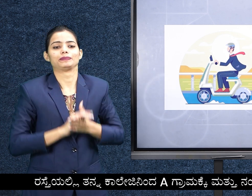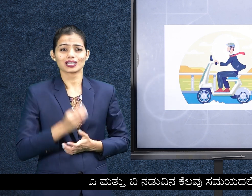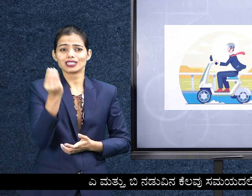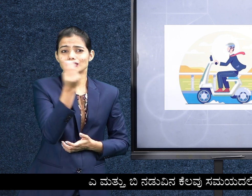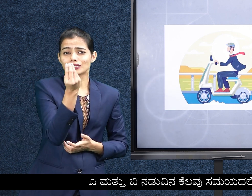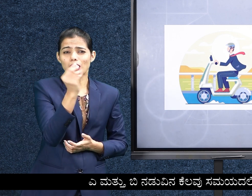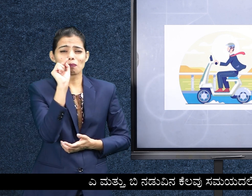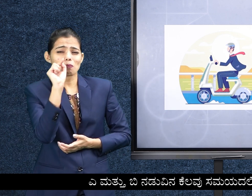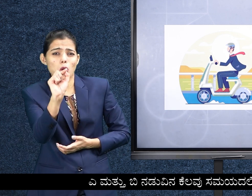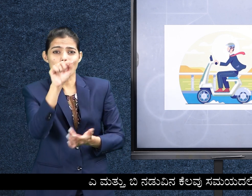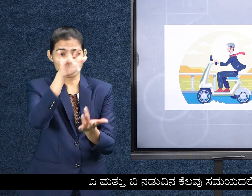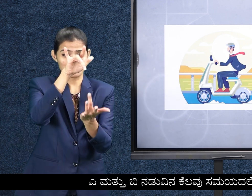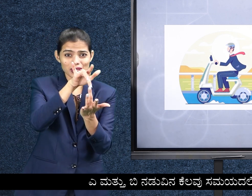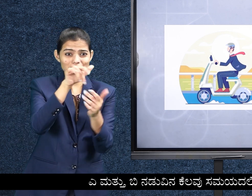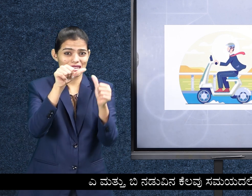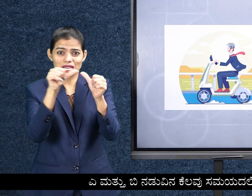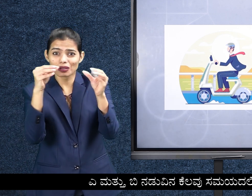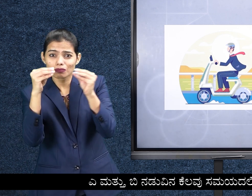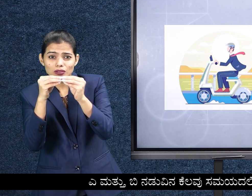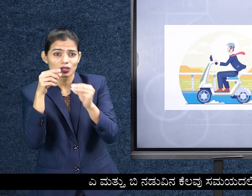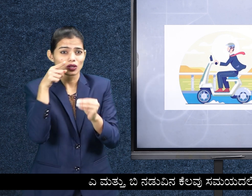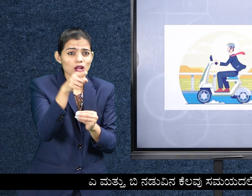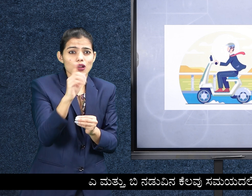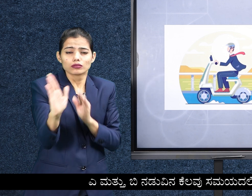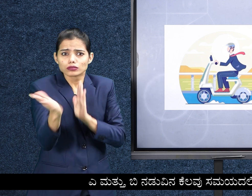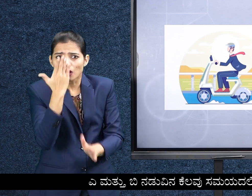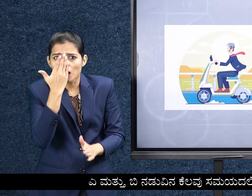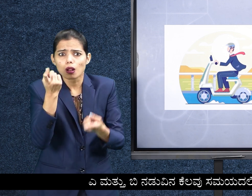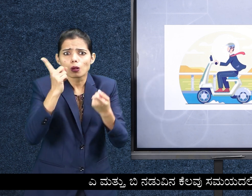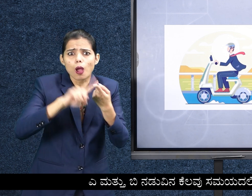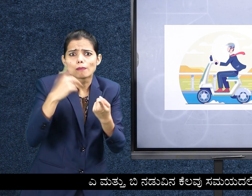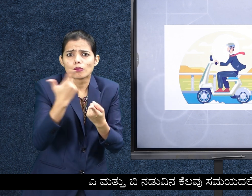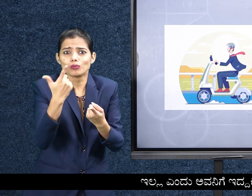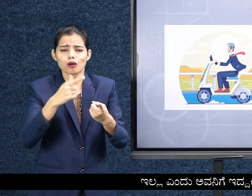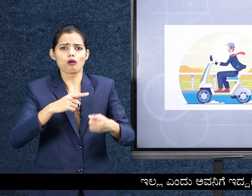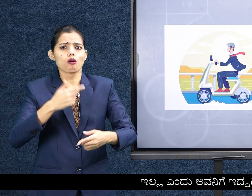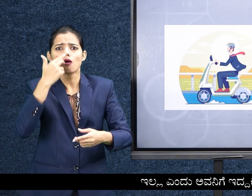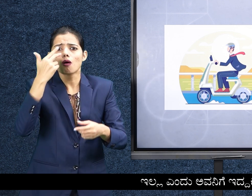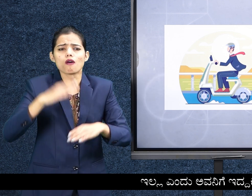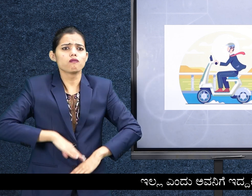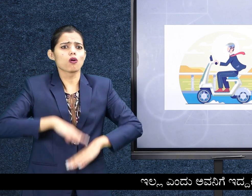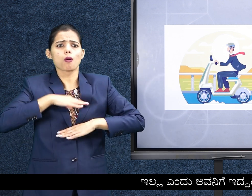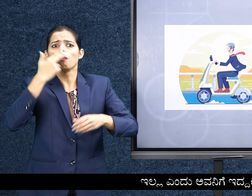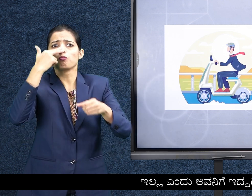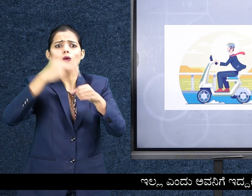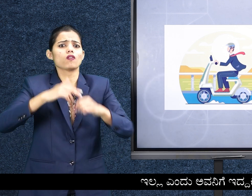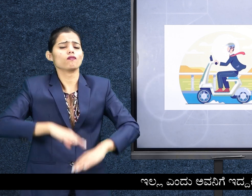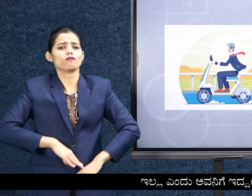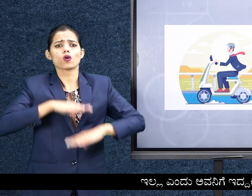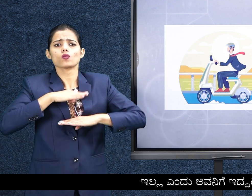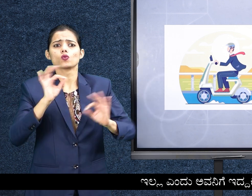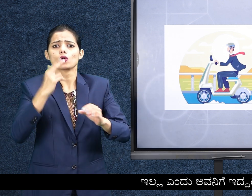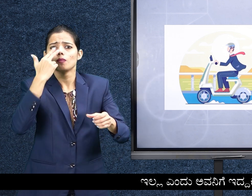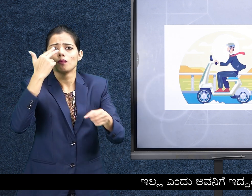ಎ ಮತ್ತು ಬಿ ನಡುವಿನ ಕೆಲವು ಸಮಯದಲ್ಲಿ ಪ್ರಯಾಣಕ್ಕೆ ಸಾಕಷ್ಟು ಪೆಟ್ರೋಲ್ ಇಲ್ಲ. ಅದು ಅವನಿಗೆ